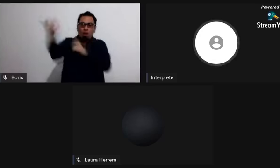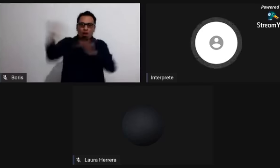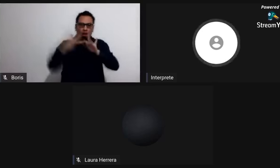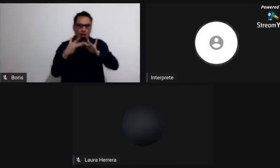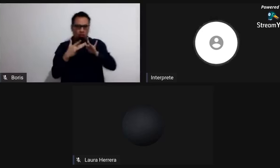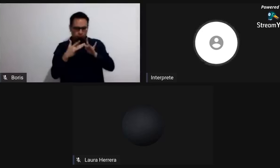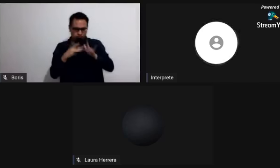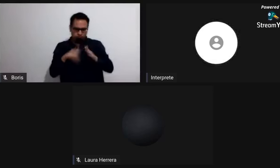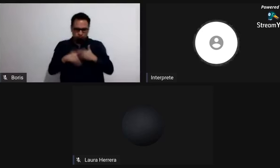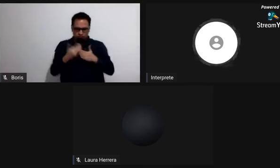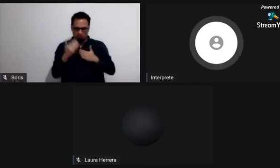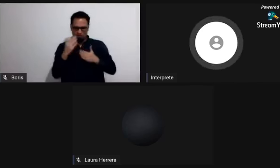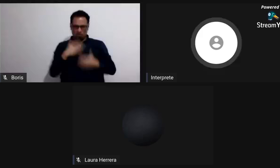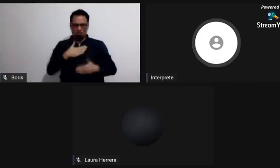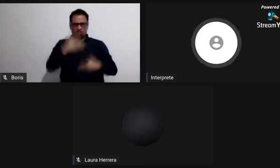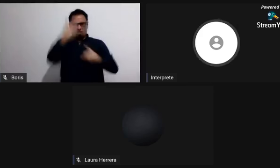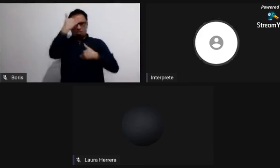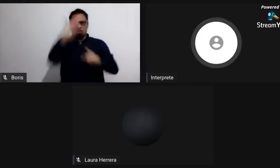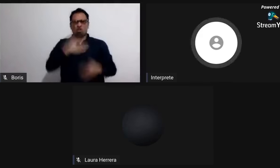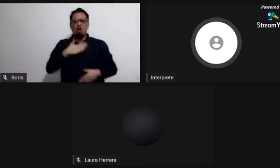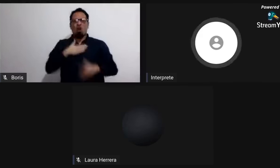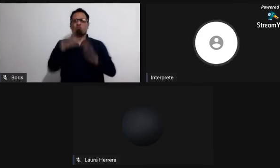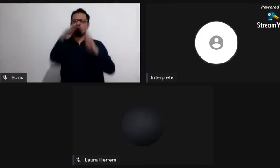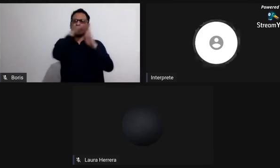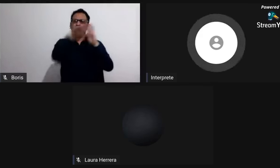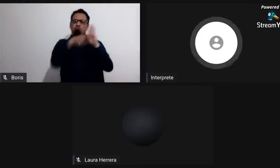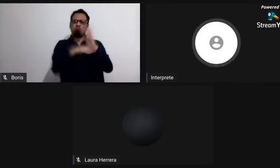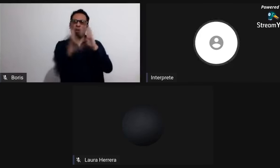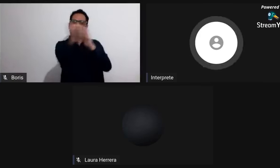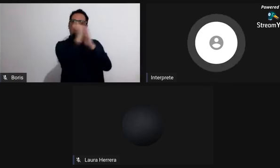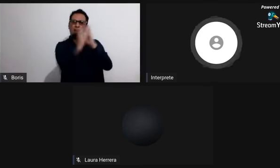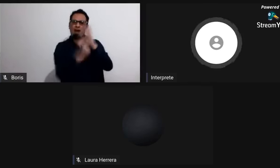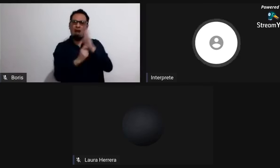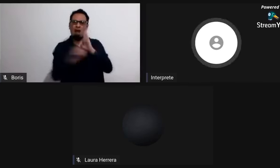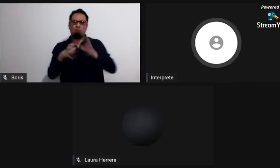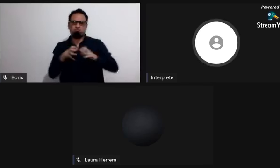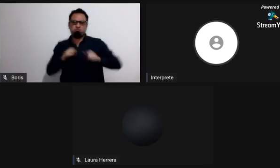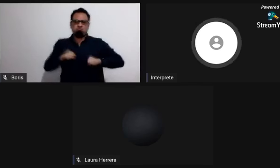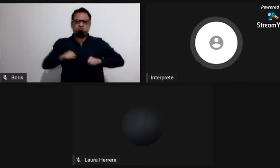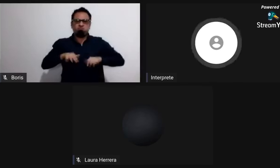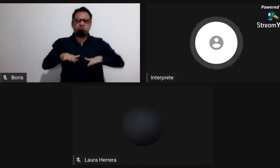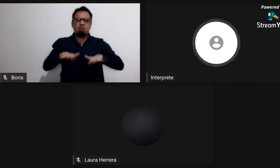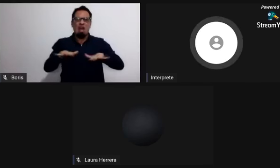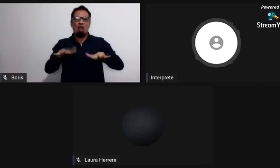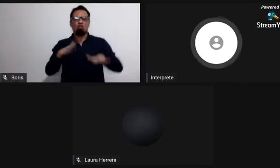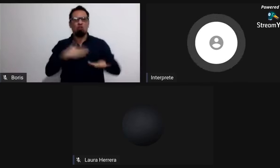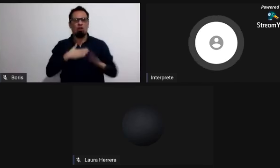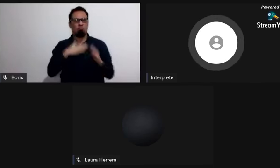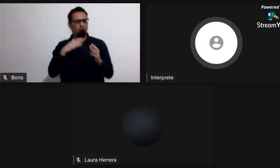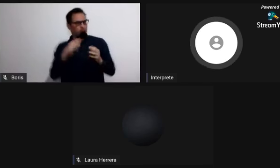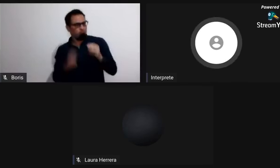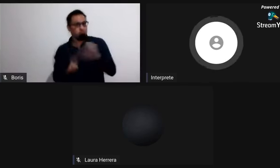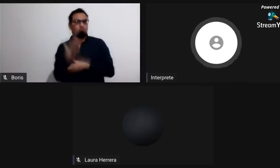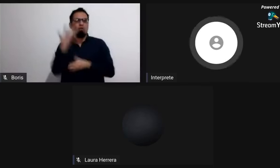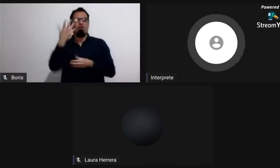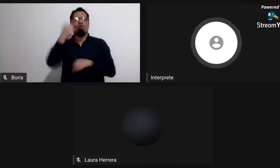los mismos intercambios comerciales que se están dando en el país con estos países, porque pues hasta el momento no hay